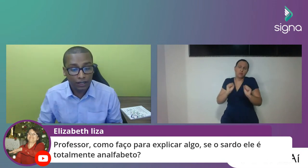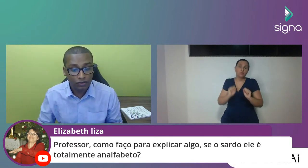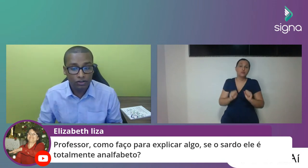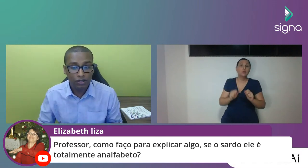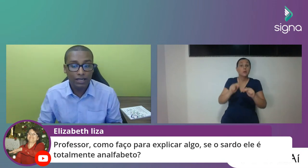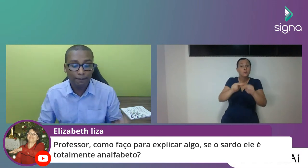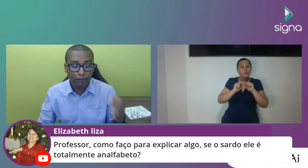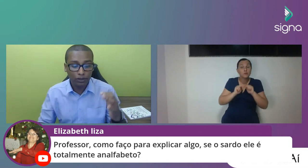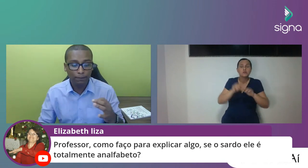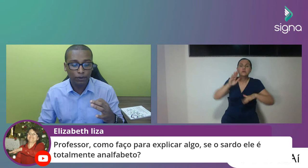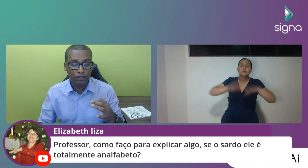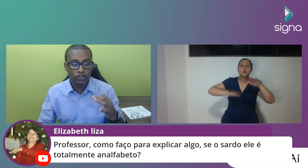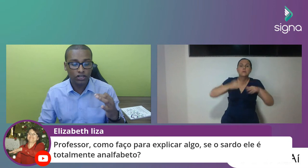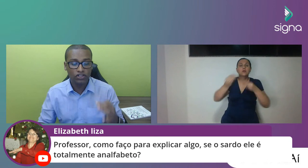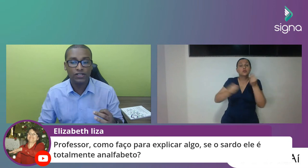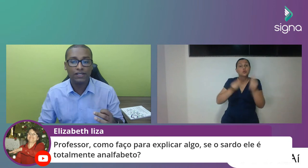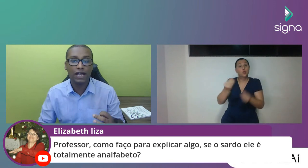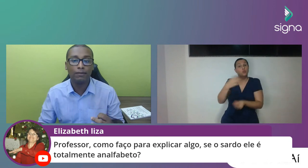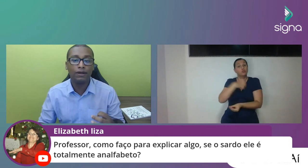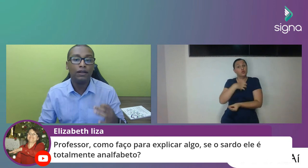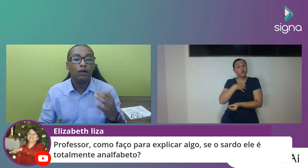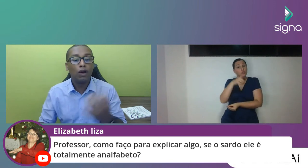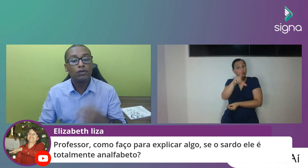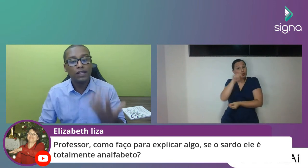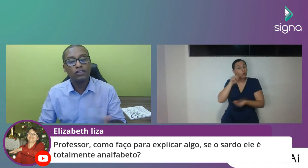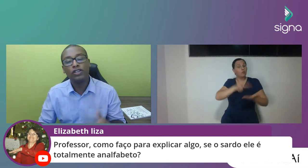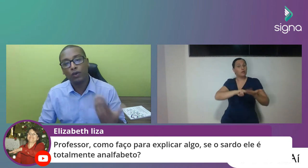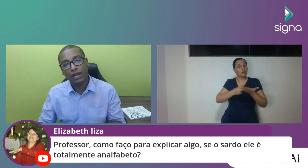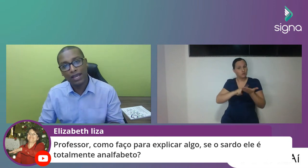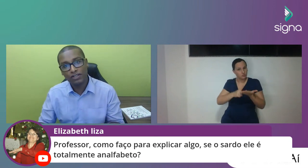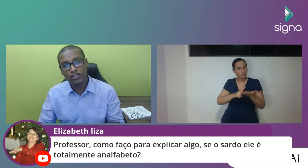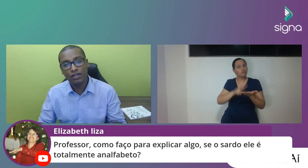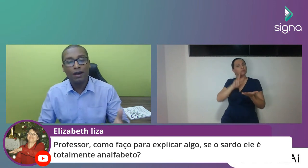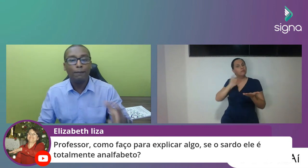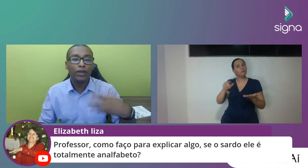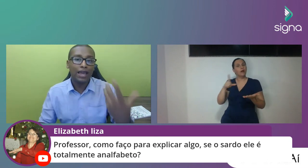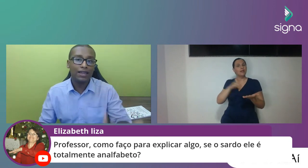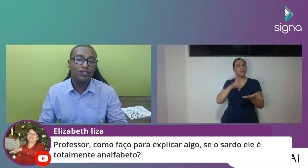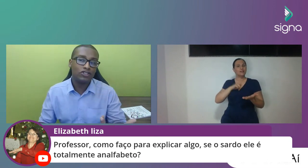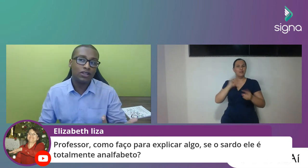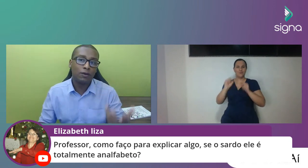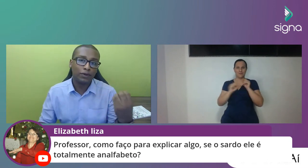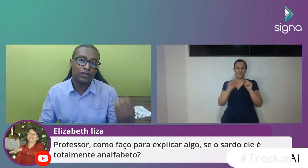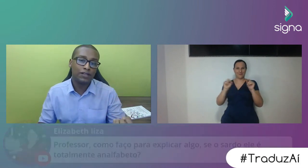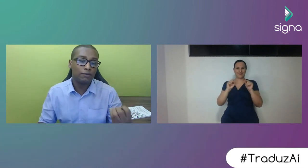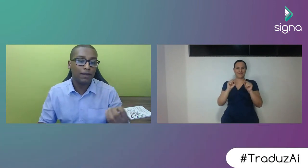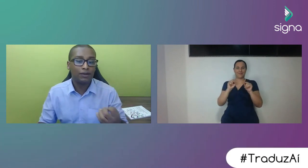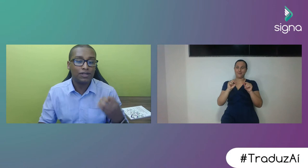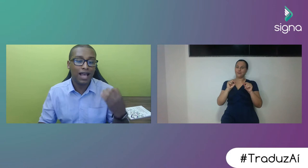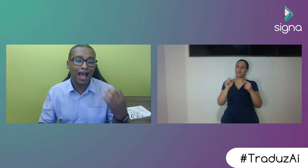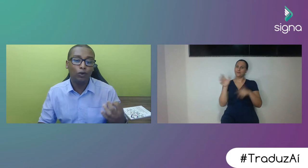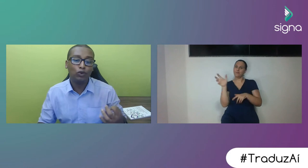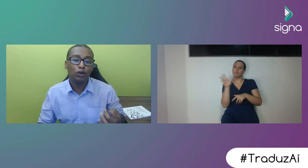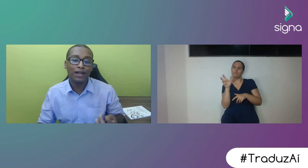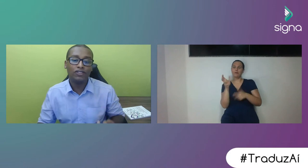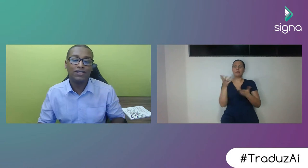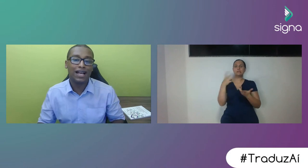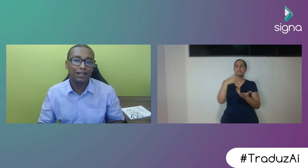sentido diferente. E é muito importante que a gente saiba qual sentido é este, porque aí a gente tem um processo